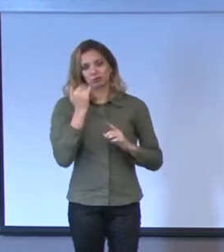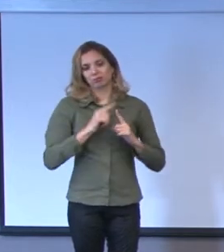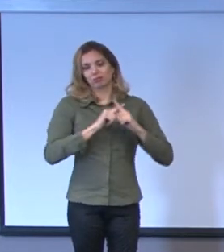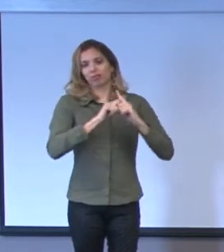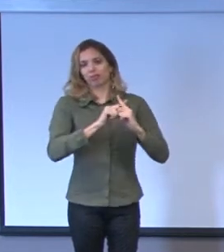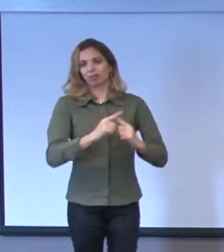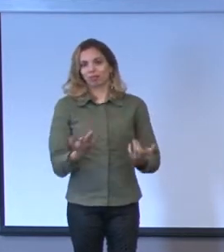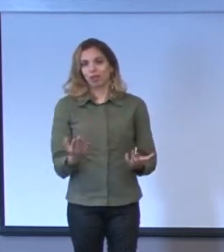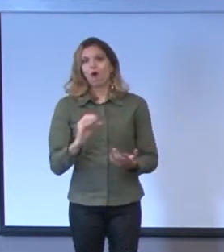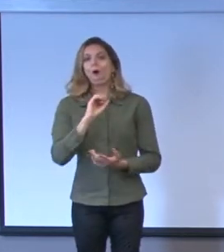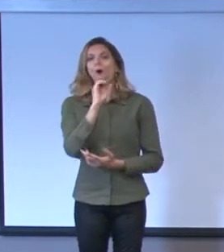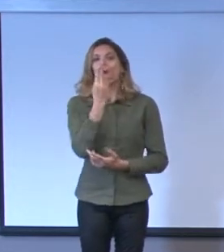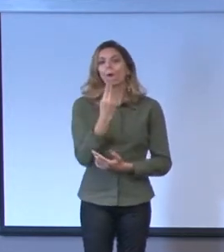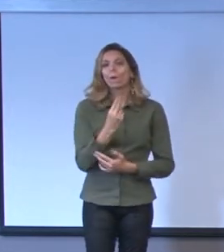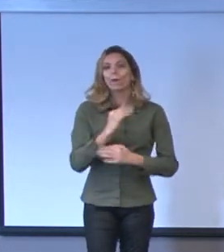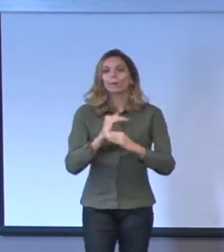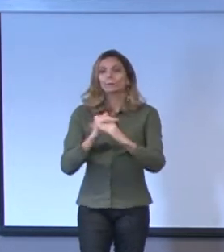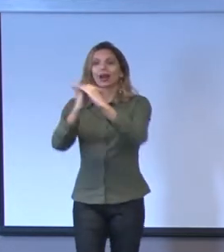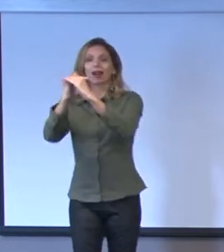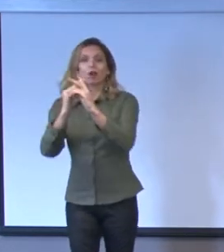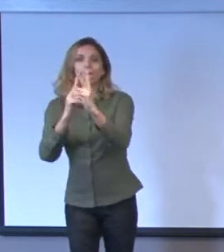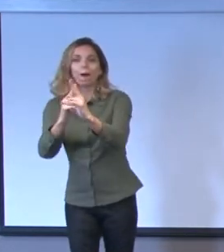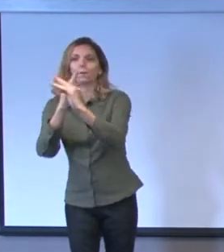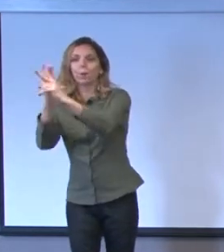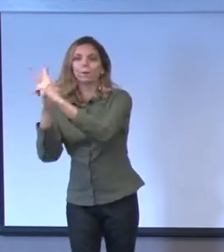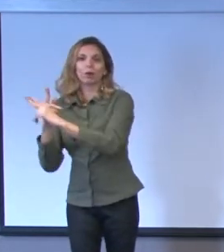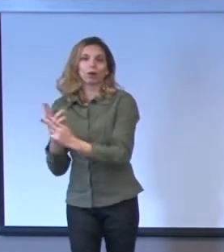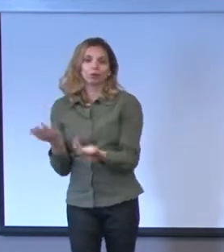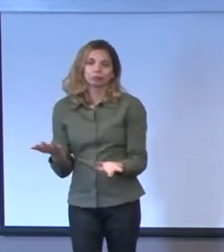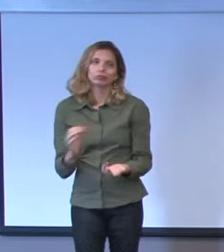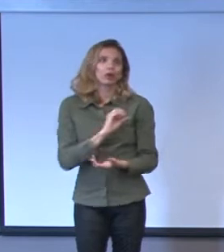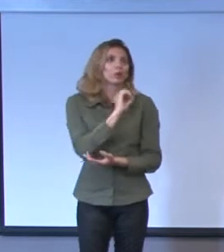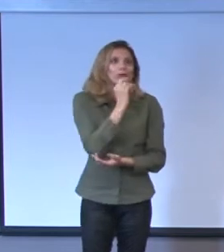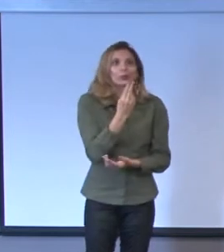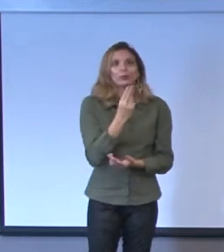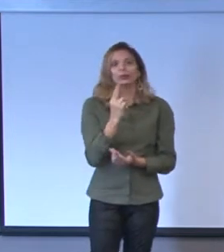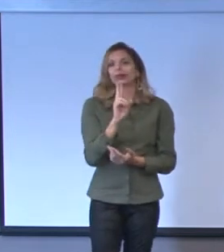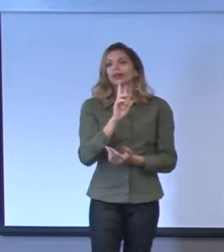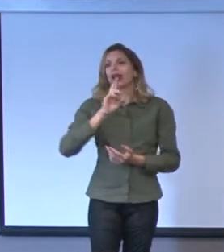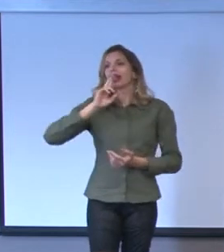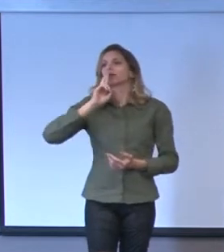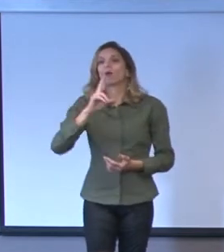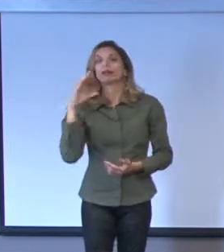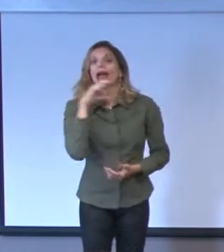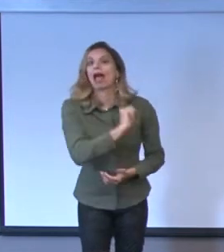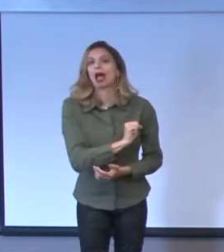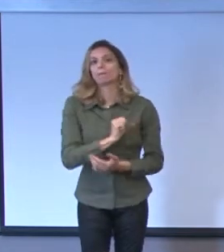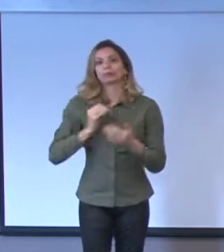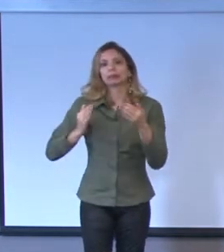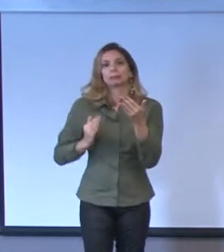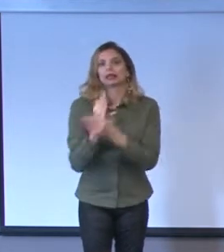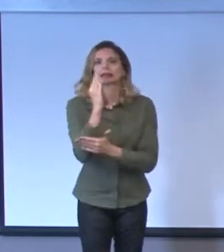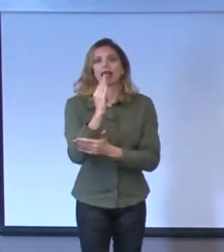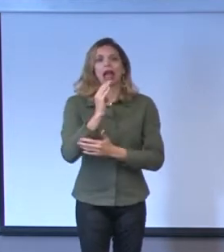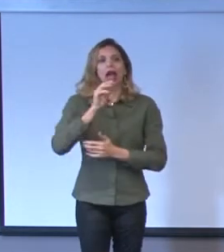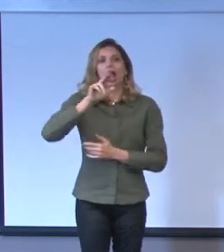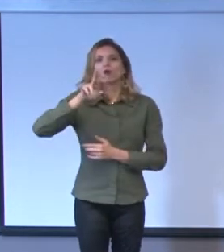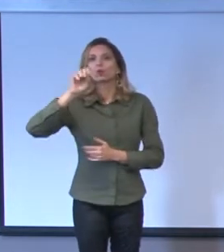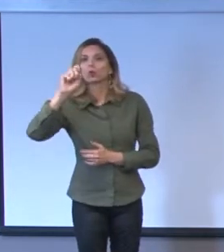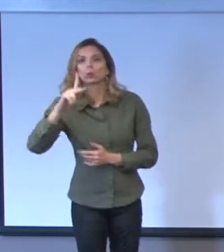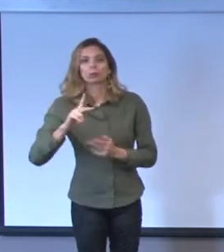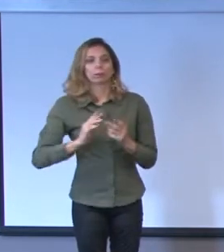Pela padronização das pessoas, pelo resultado acima de tudo, por entrar na USP, por entrar